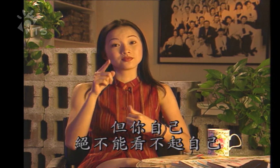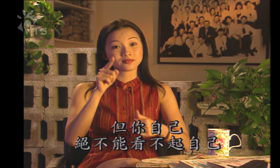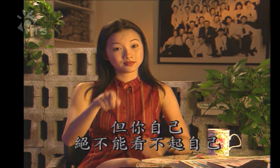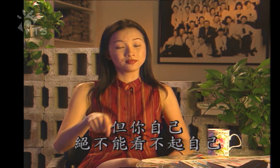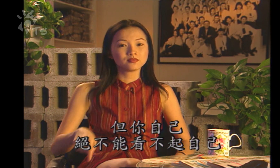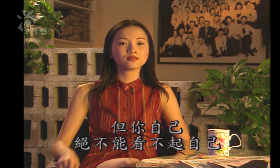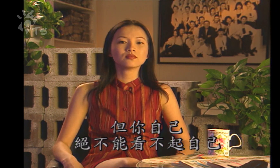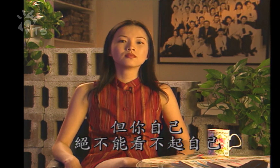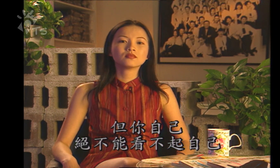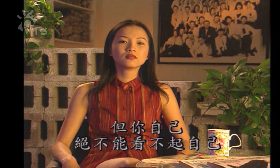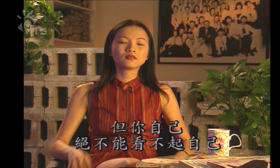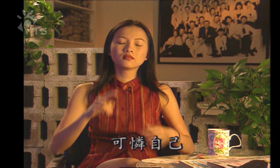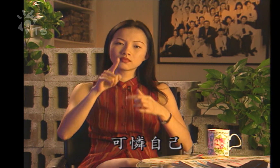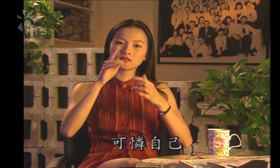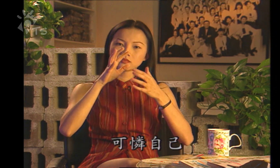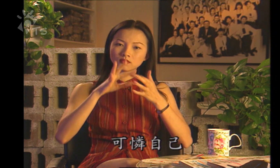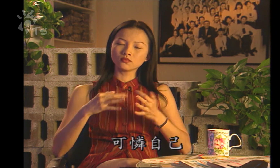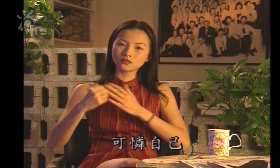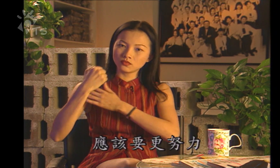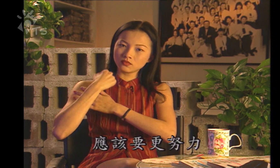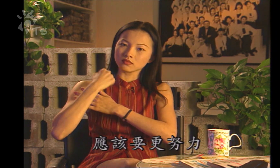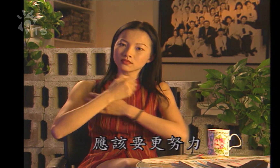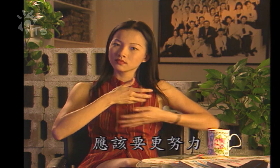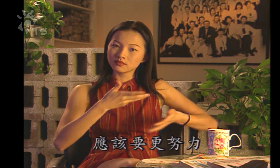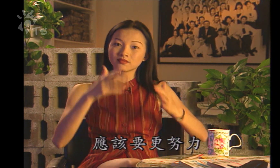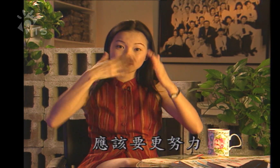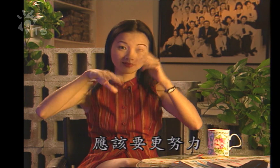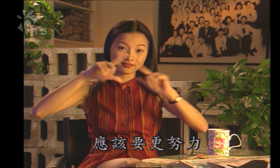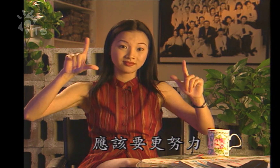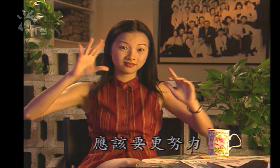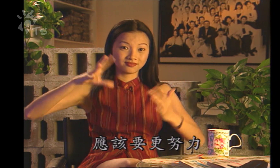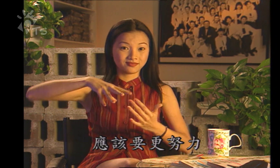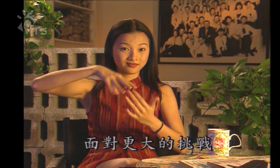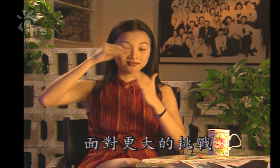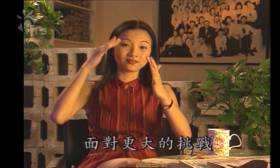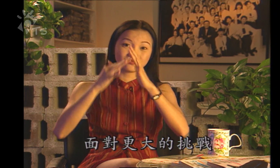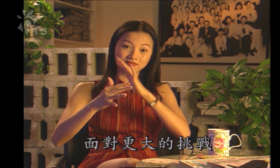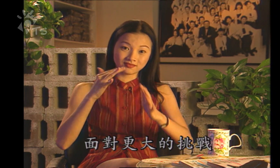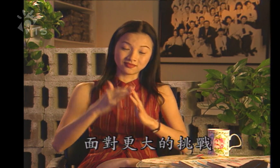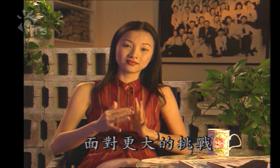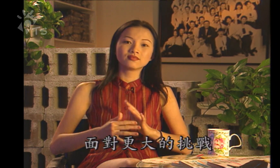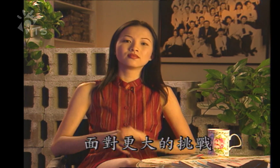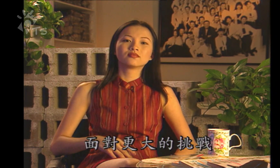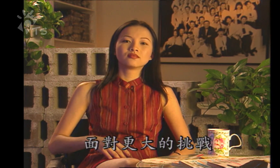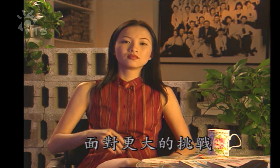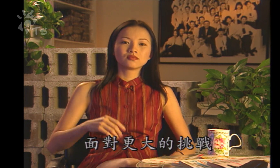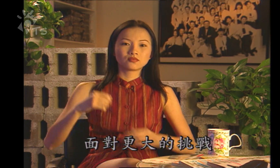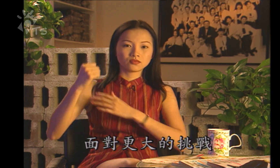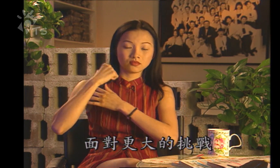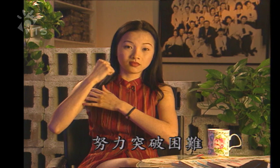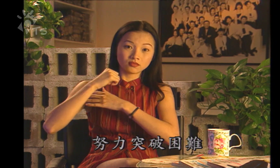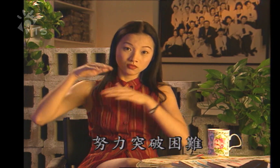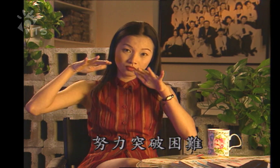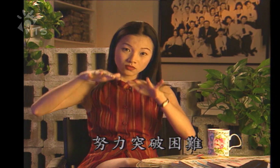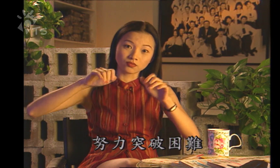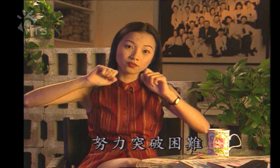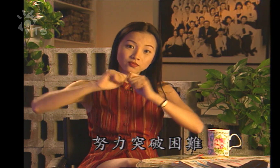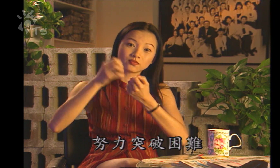看不起自己，可怜自己，应该要更努力，面对更大的挑战，努力突破困